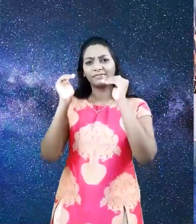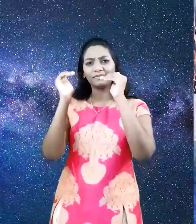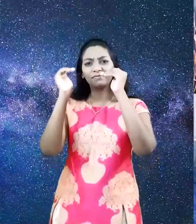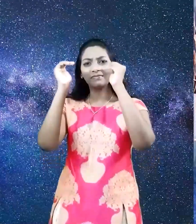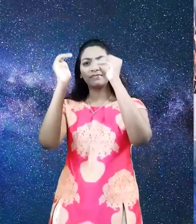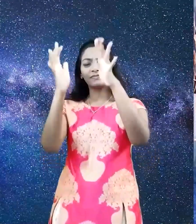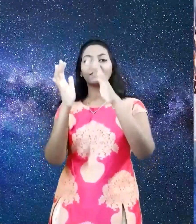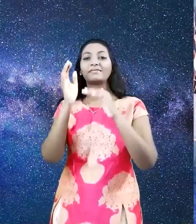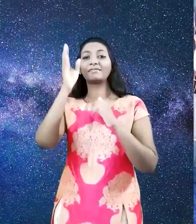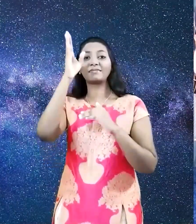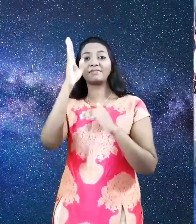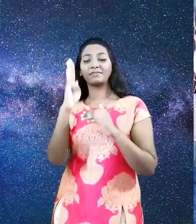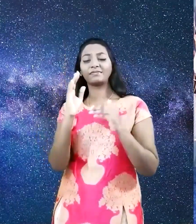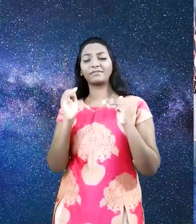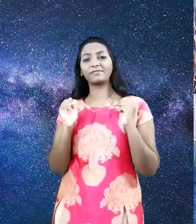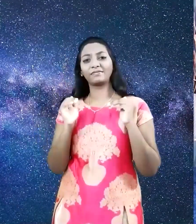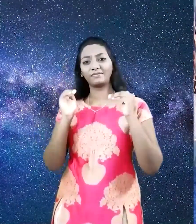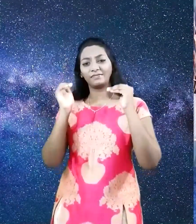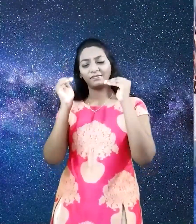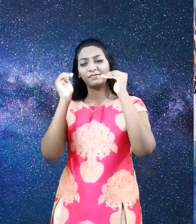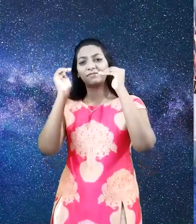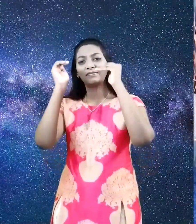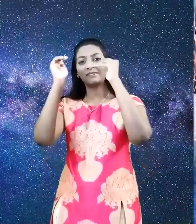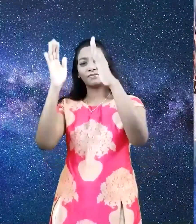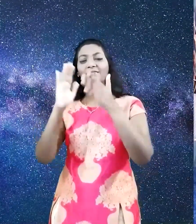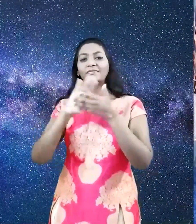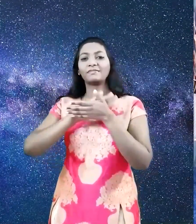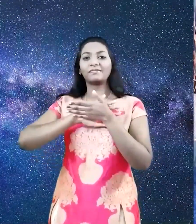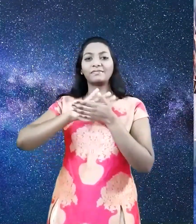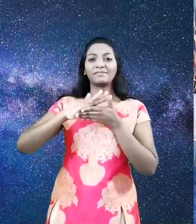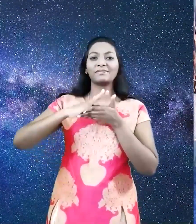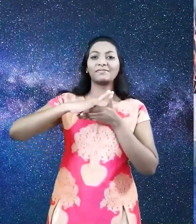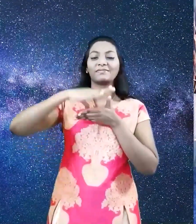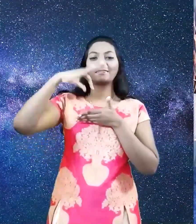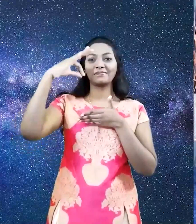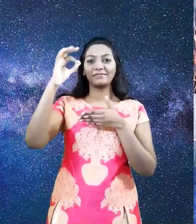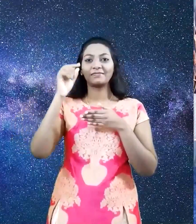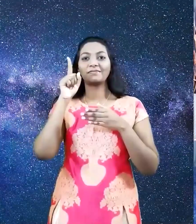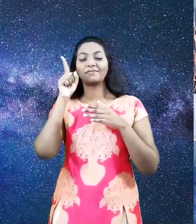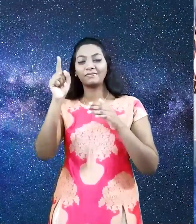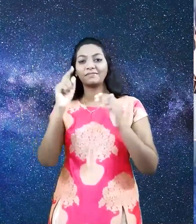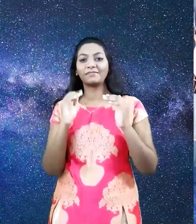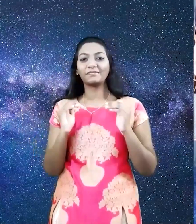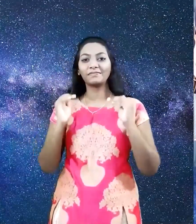महान परमेश्वर सबसे ऊंचा है तू